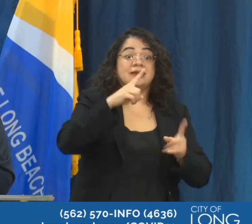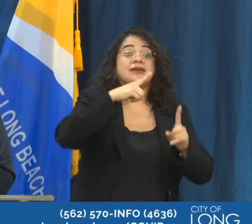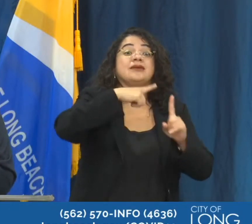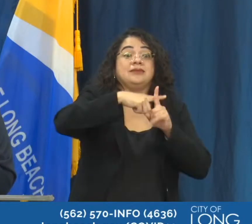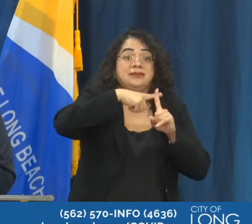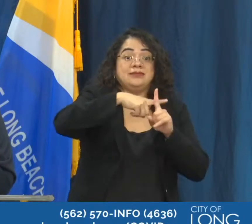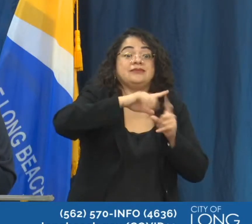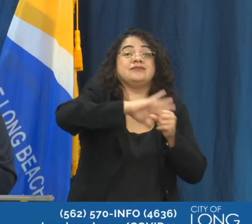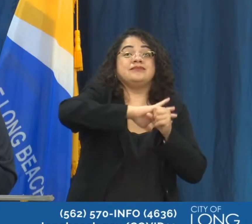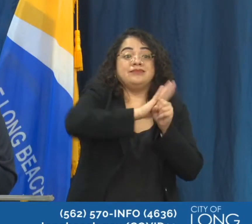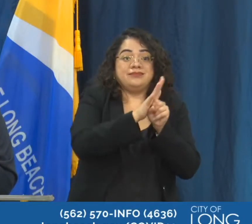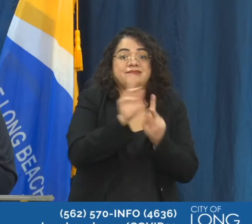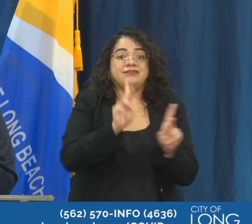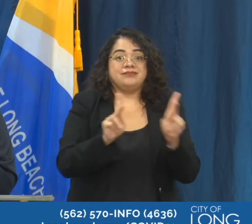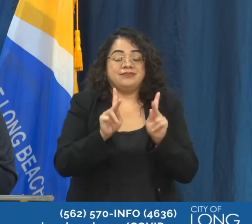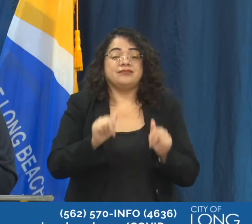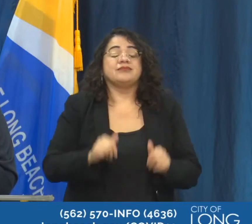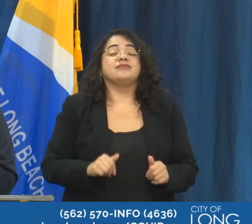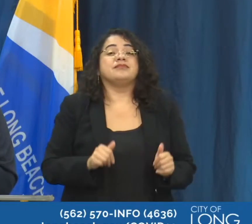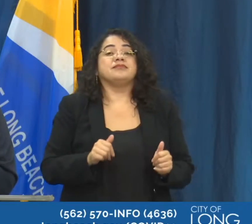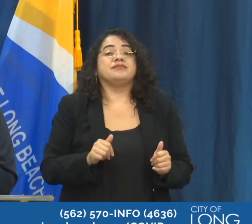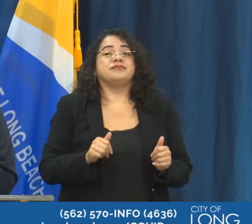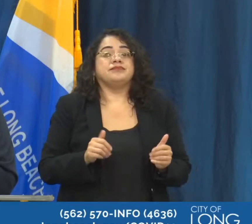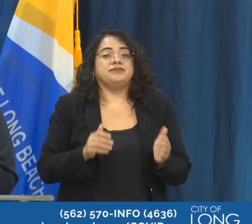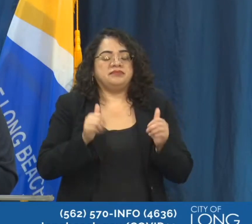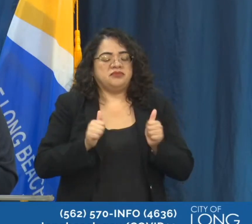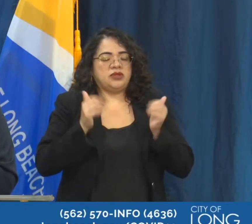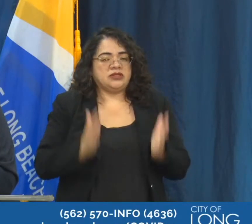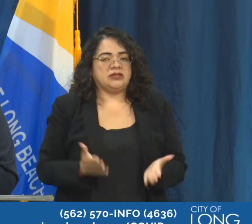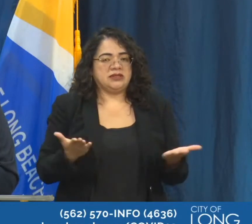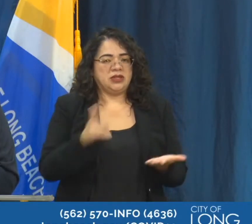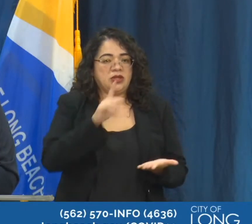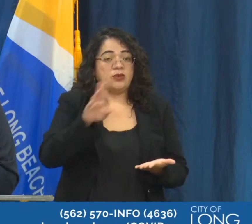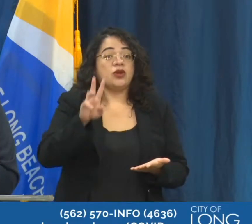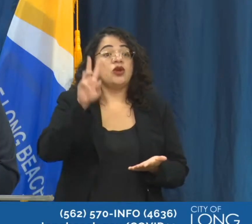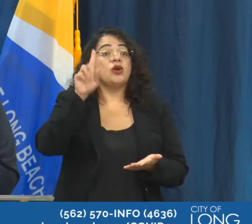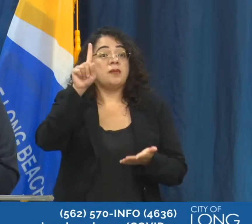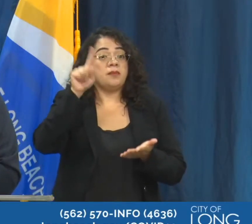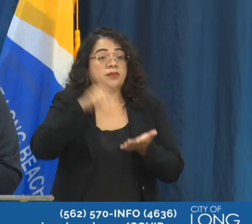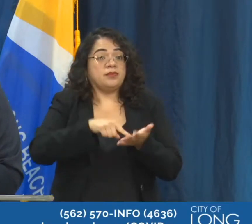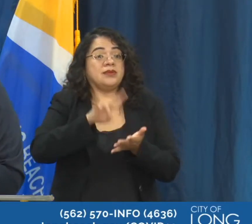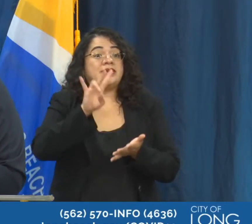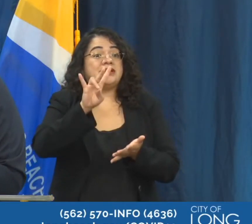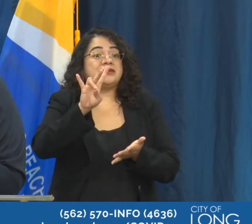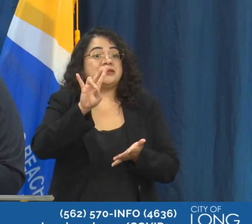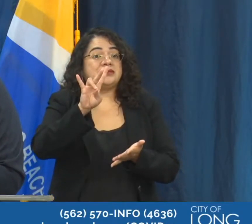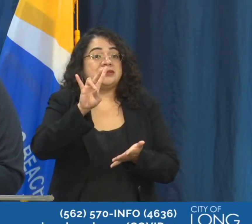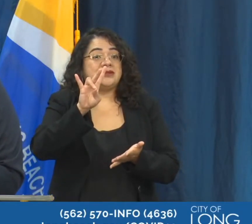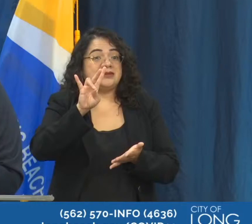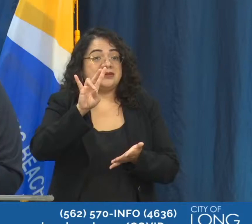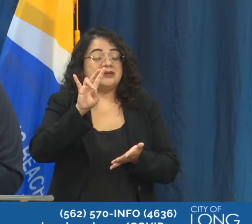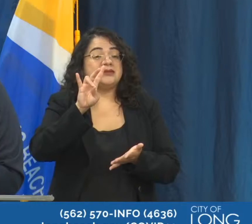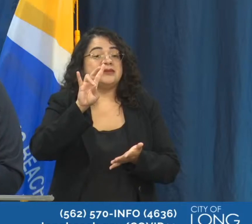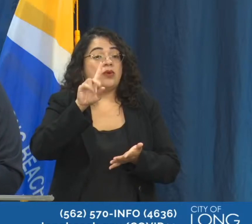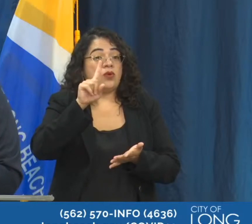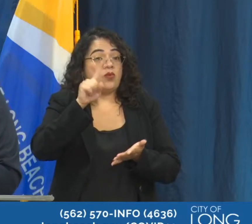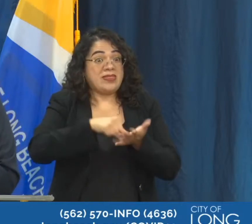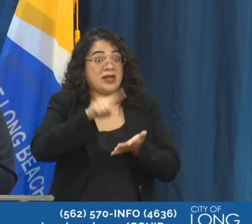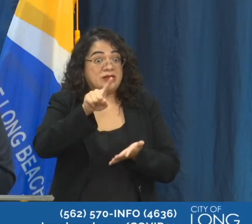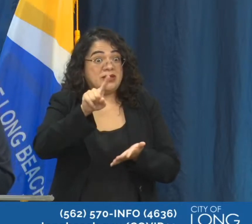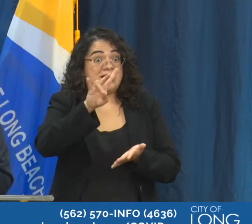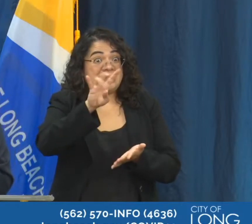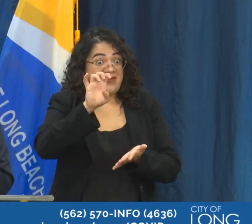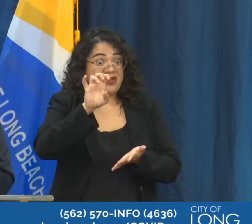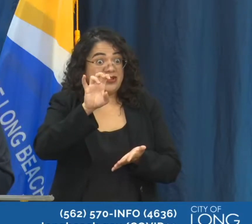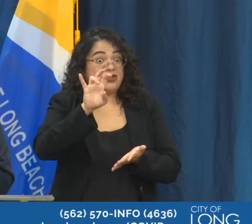navi roos aproximadamente dos mil ciento setenta y tres personas sean recuperado informamos que hemos perdido a